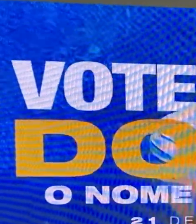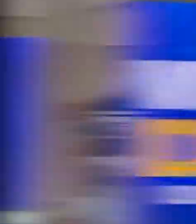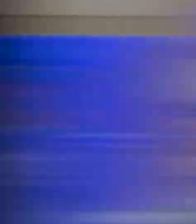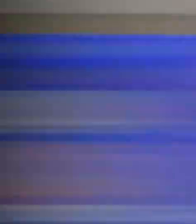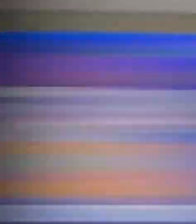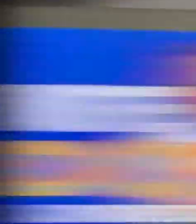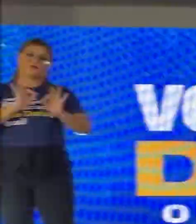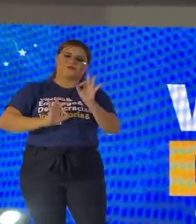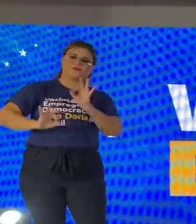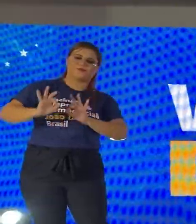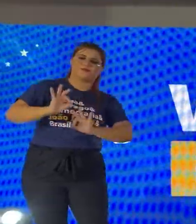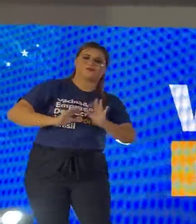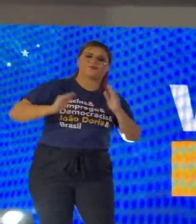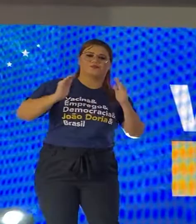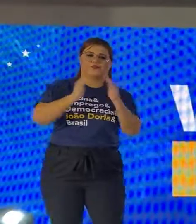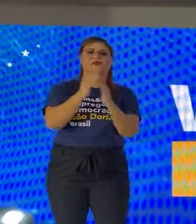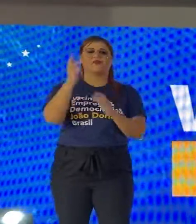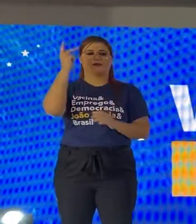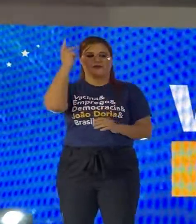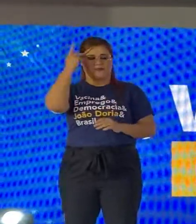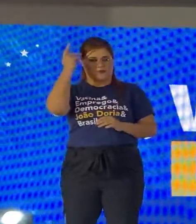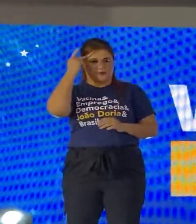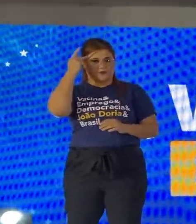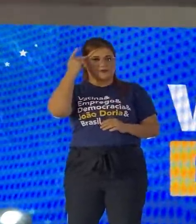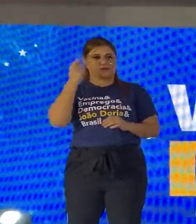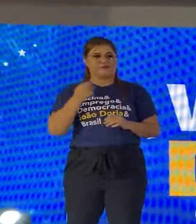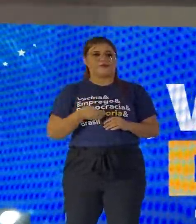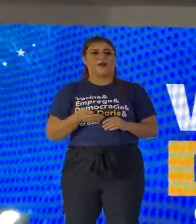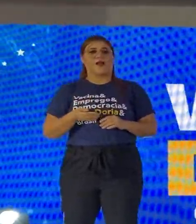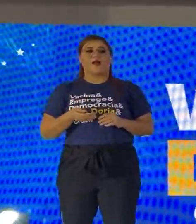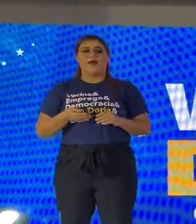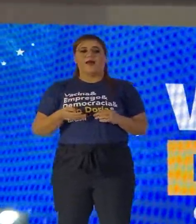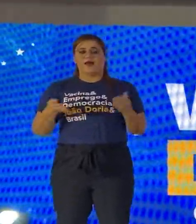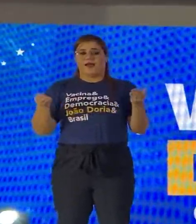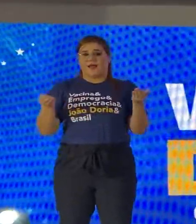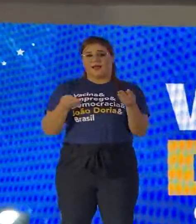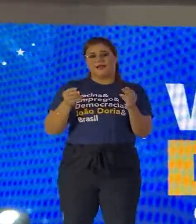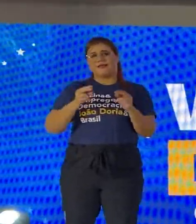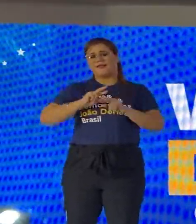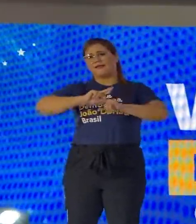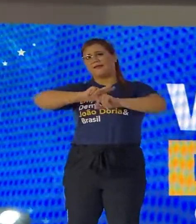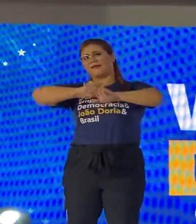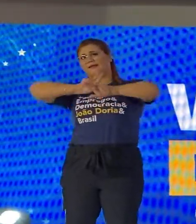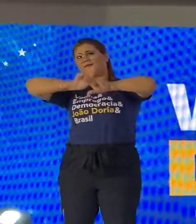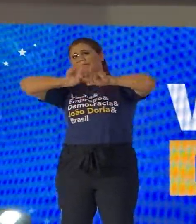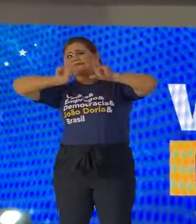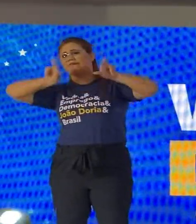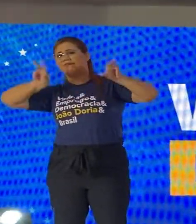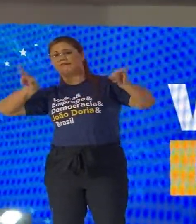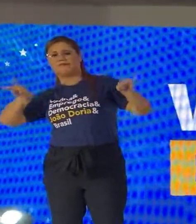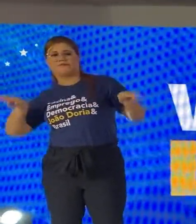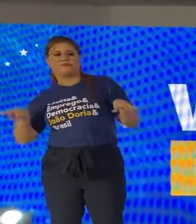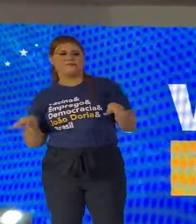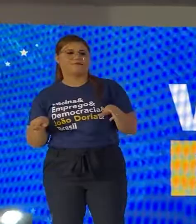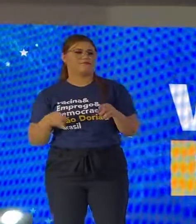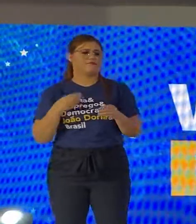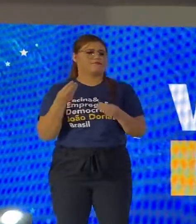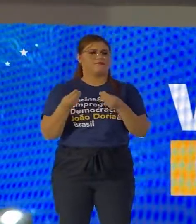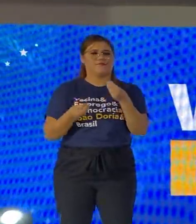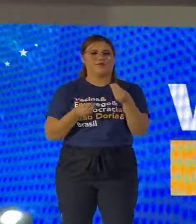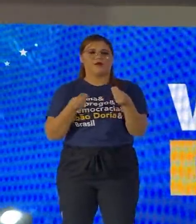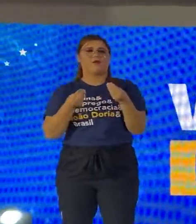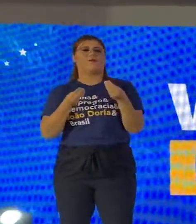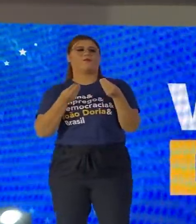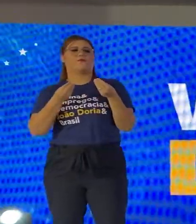com ele. Então, por essas e outras razões, eu quero aqui declarar, certo, o meu apoio ao